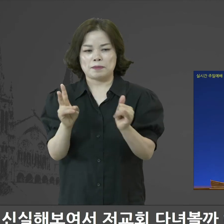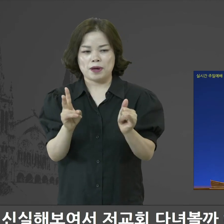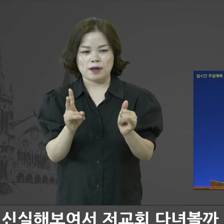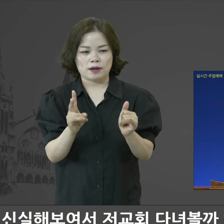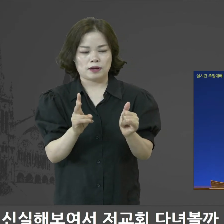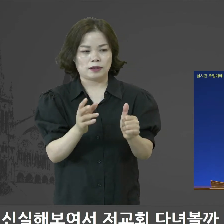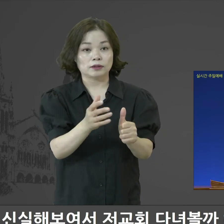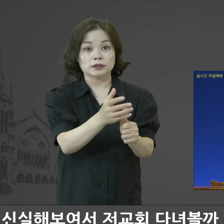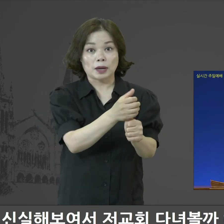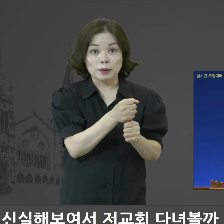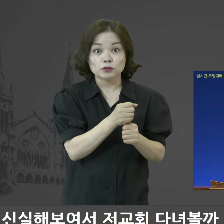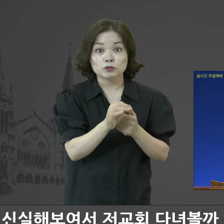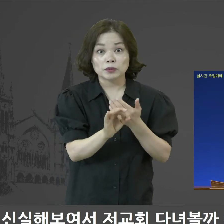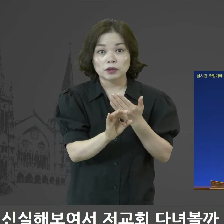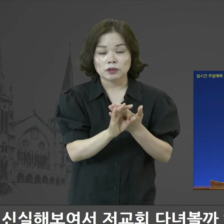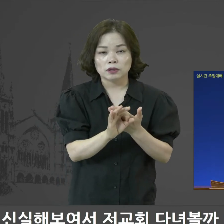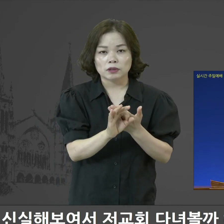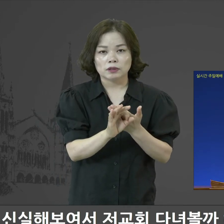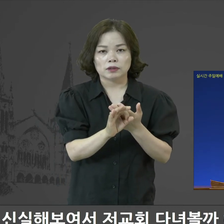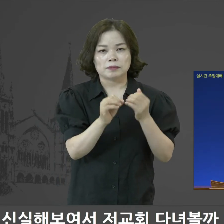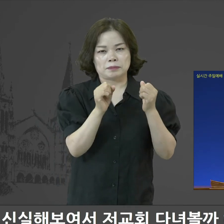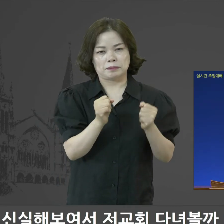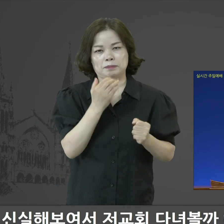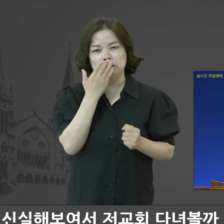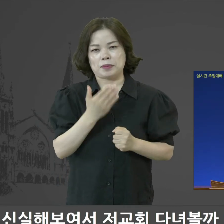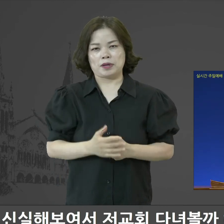이분을 붙잡아주면 머물 수 있습니다.